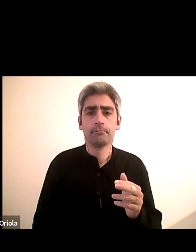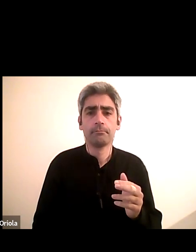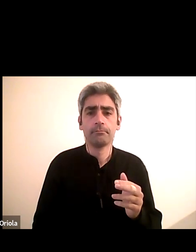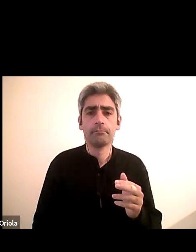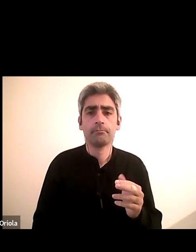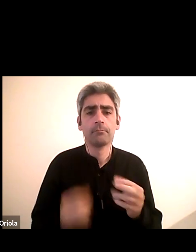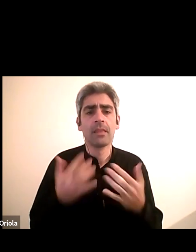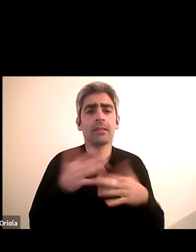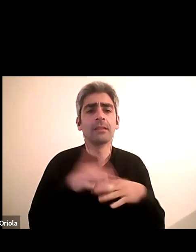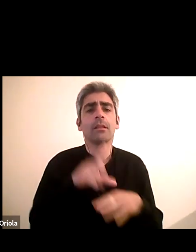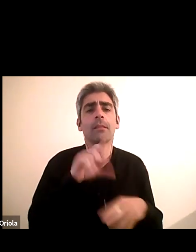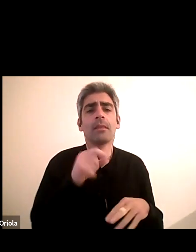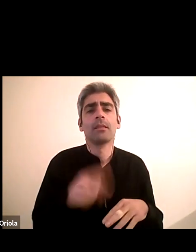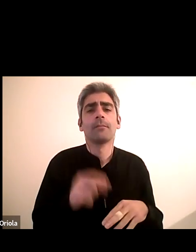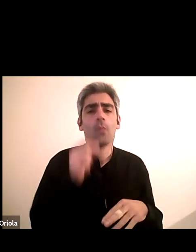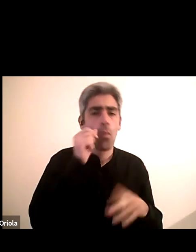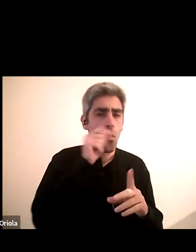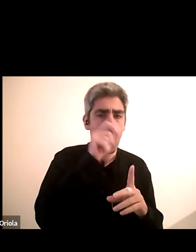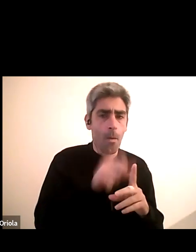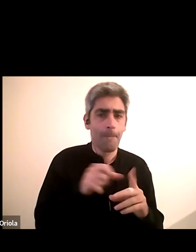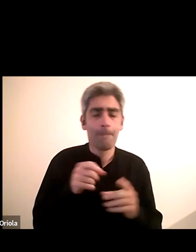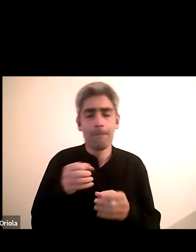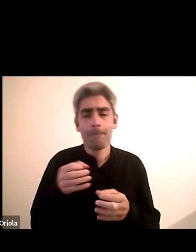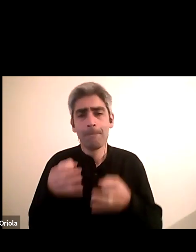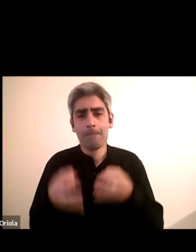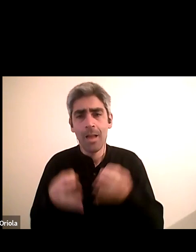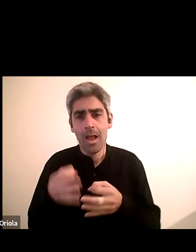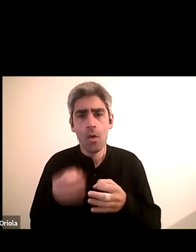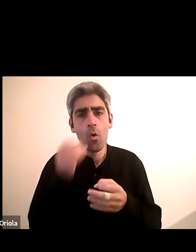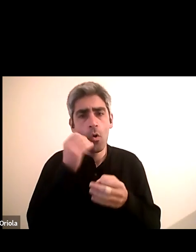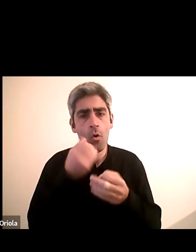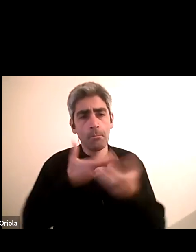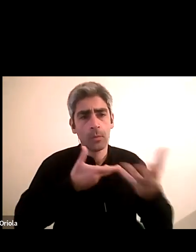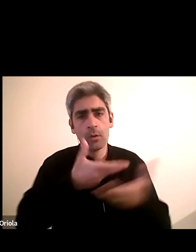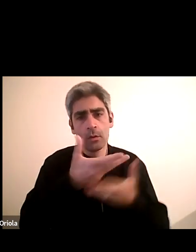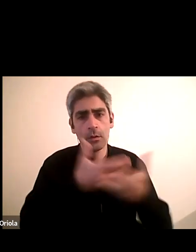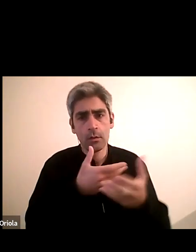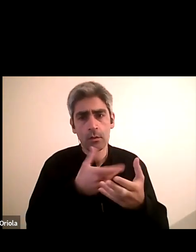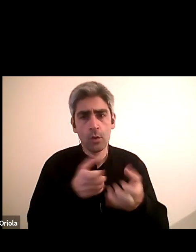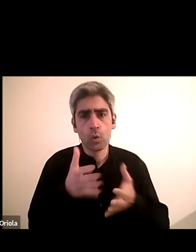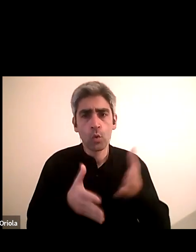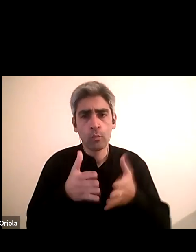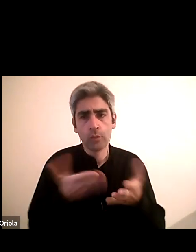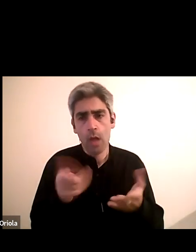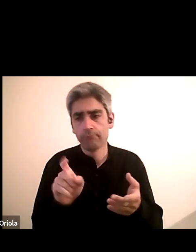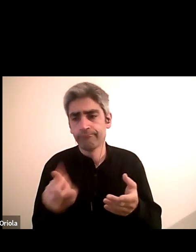uma integração homem-máquina uma interação homem-máquina através dos robôs, portanto os